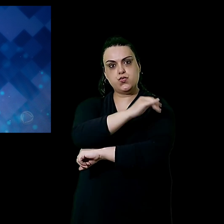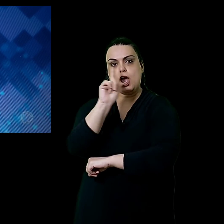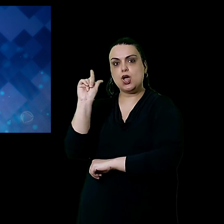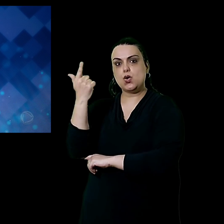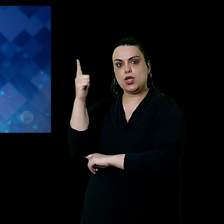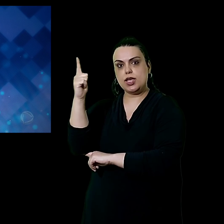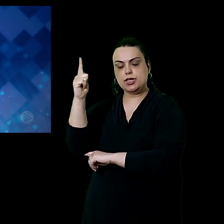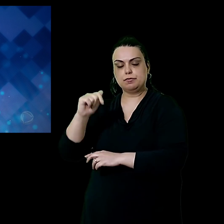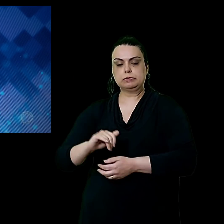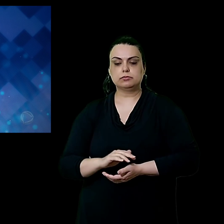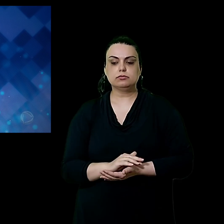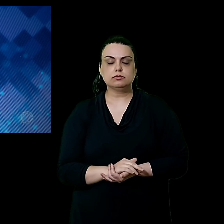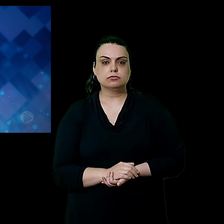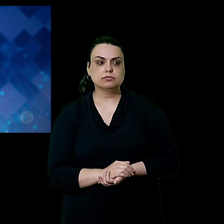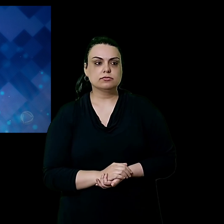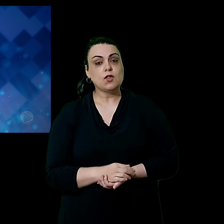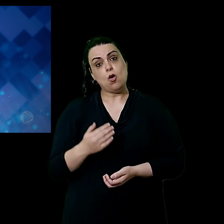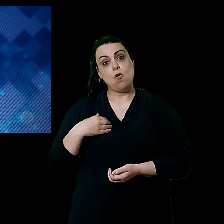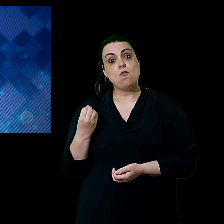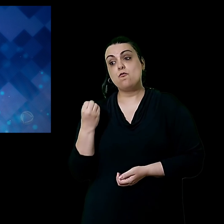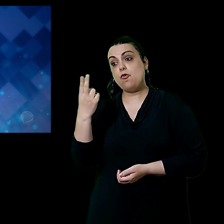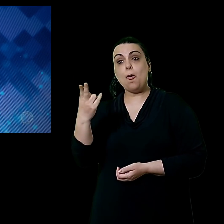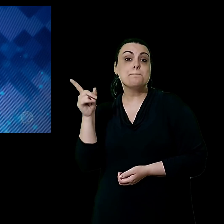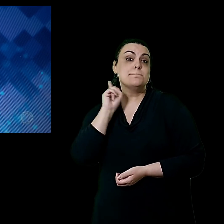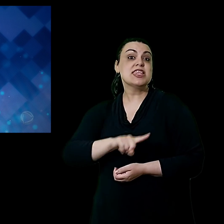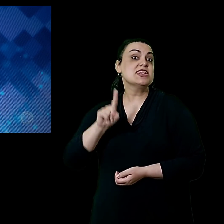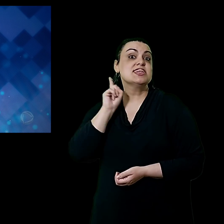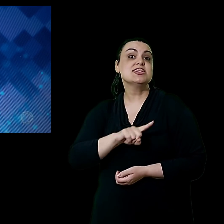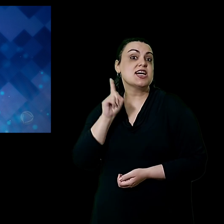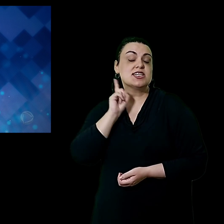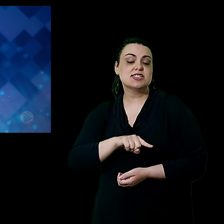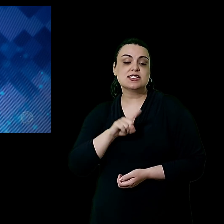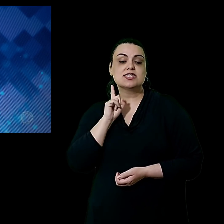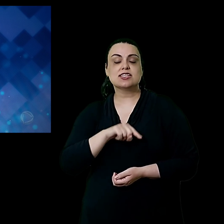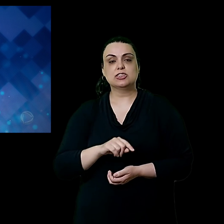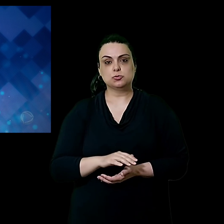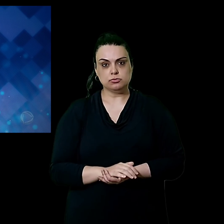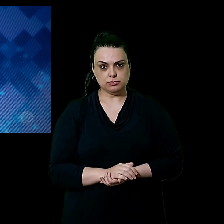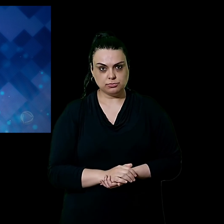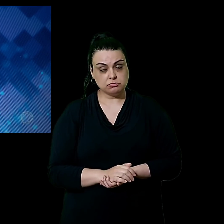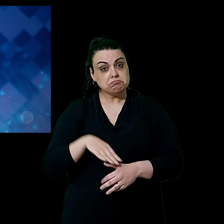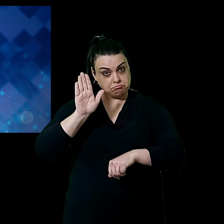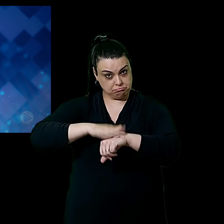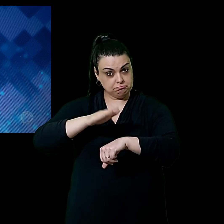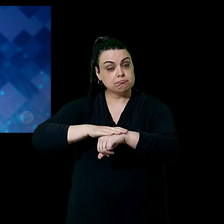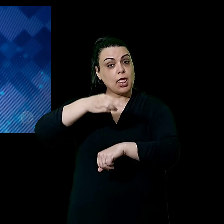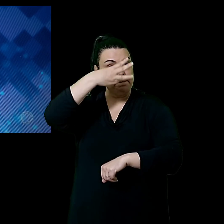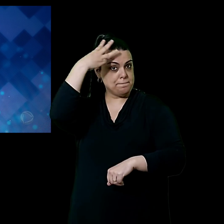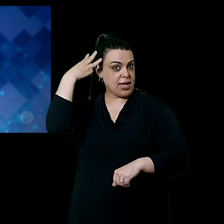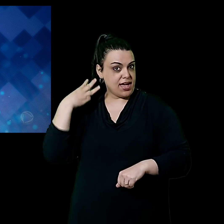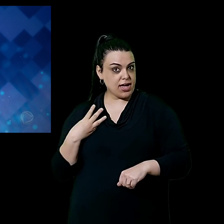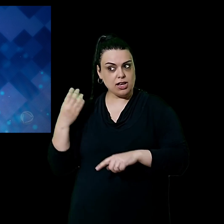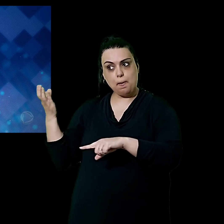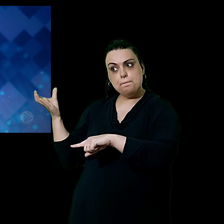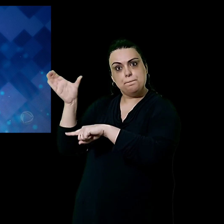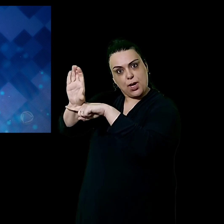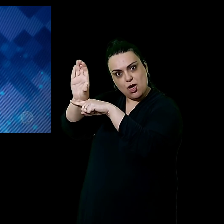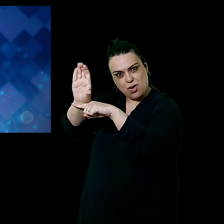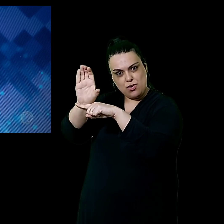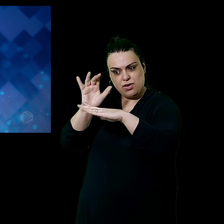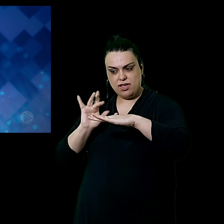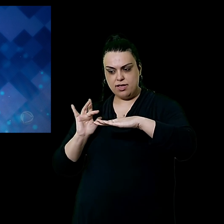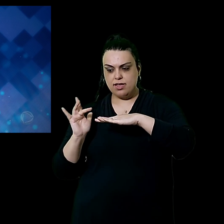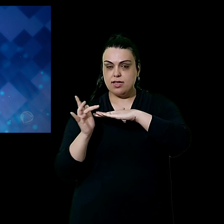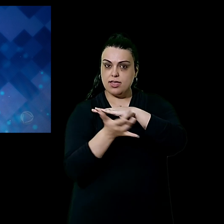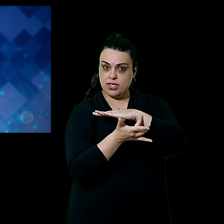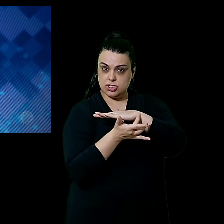Goiânia. Opa, Minas, né, meu amigo? Vai de Minas, ó. A própria Marília Mendonça postou em sua